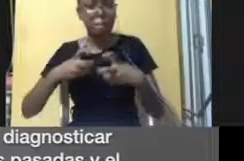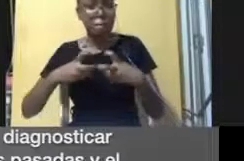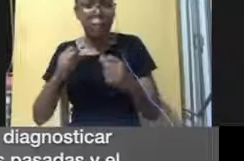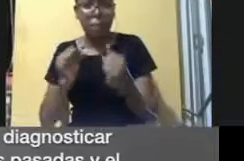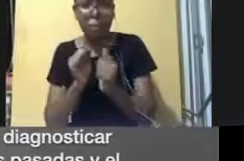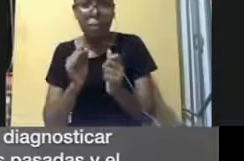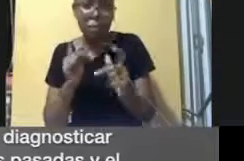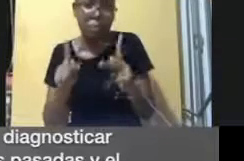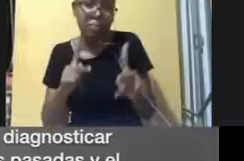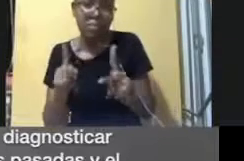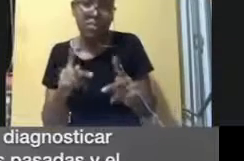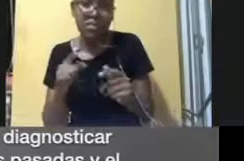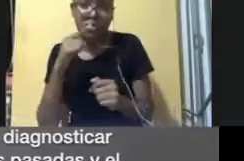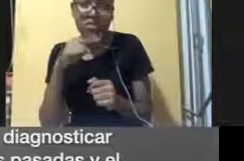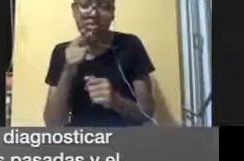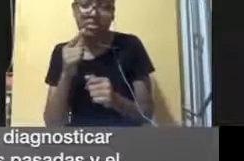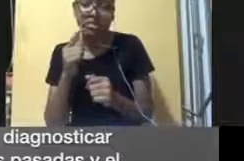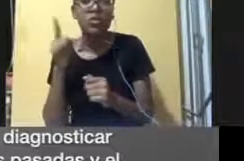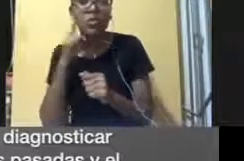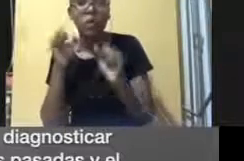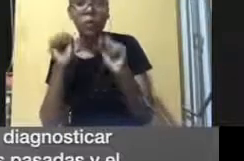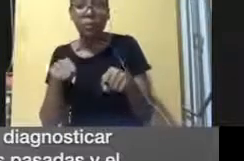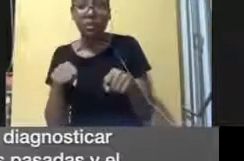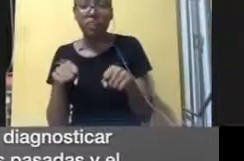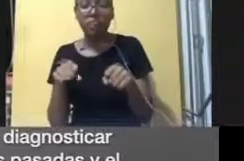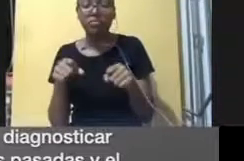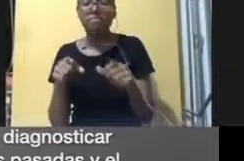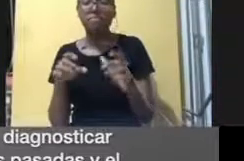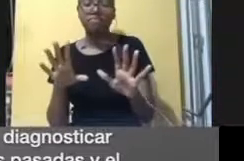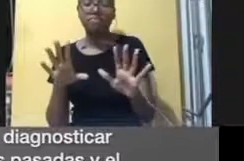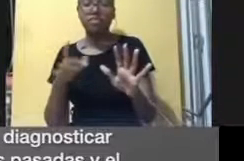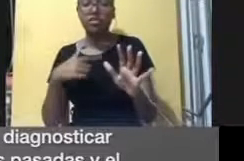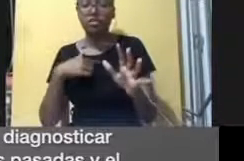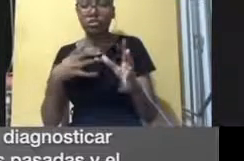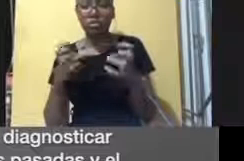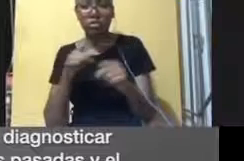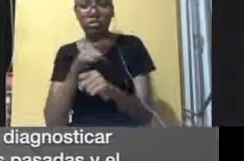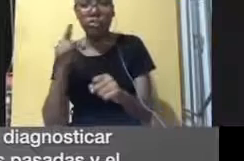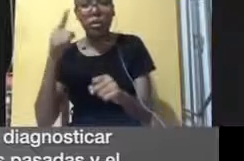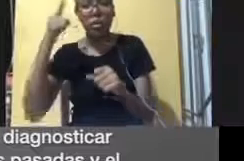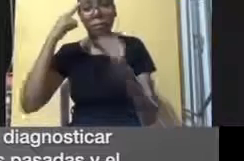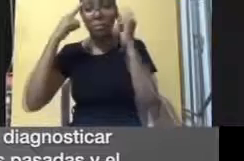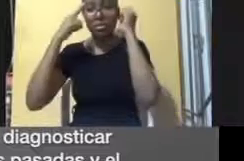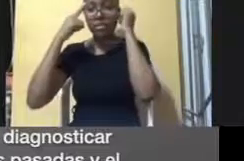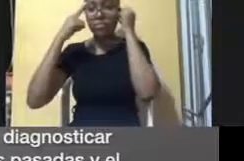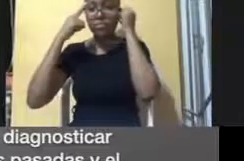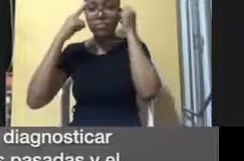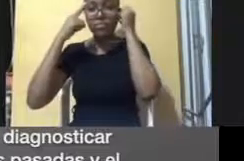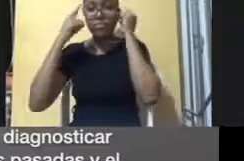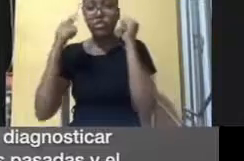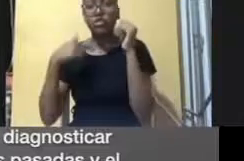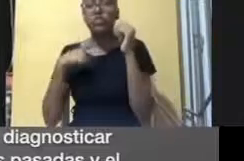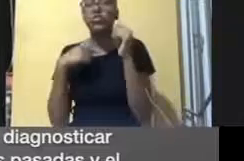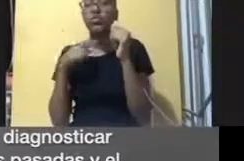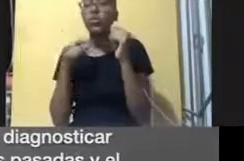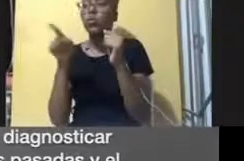veces, yo quiero que ustedes se imaginen que yo les llevo a China y le dejo